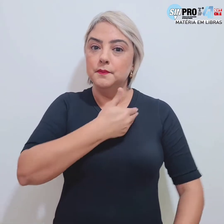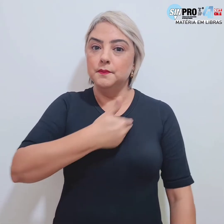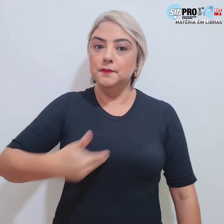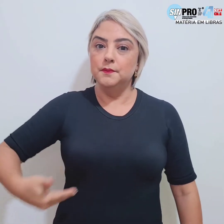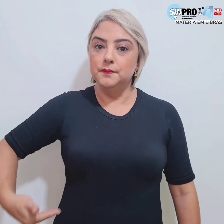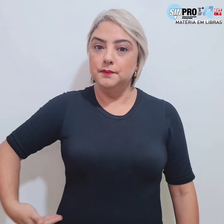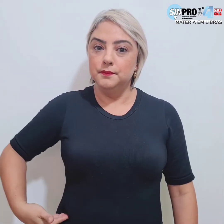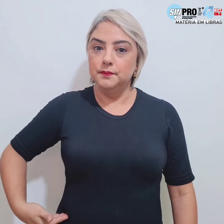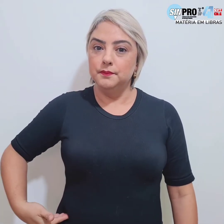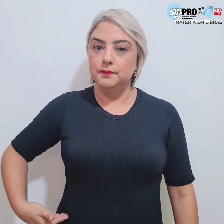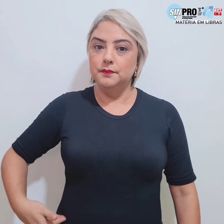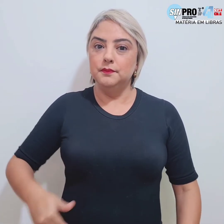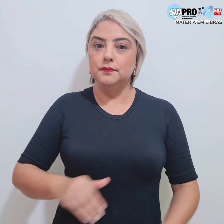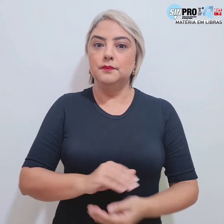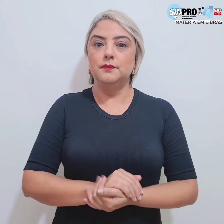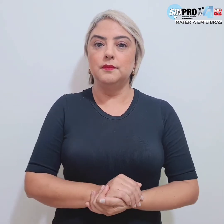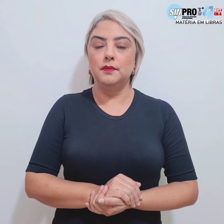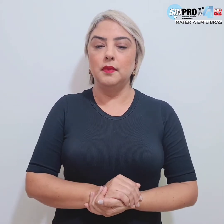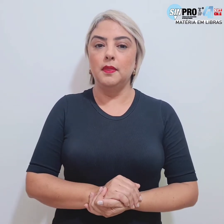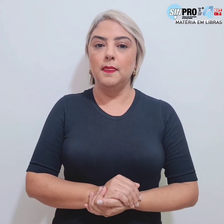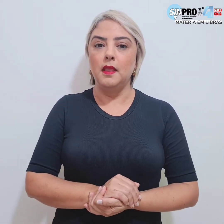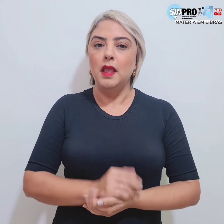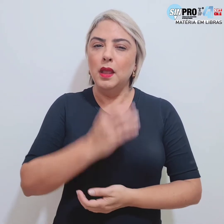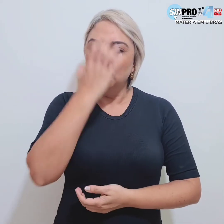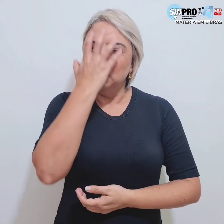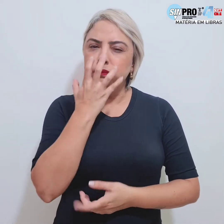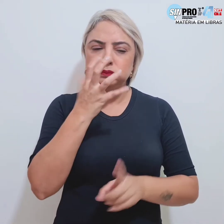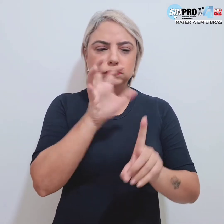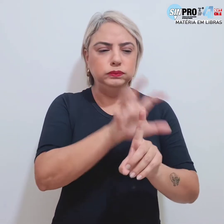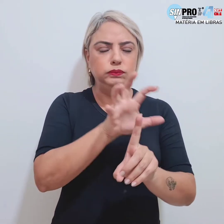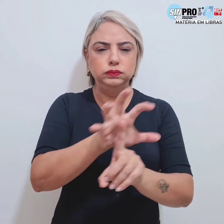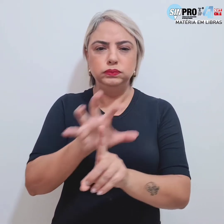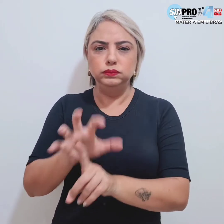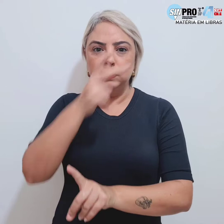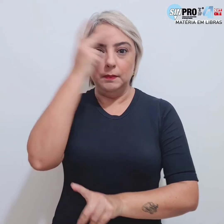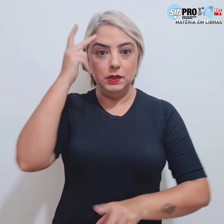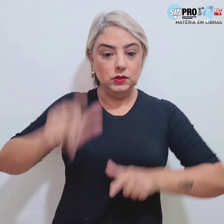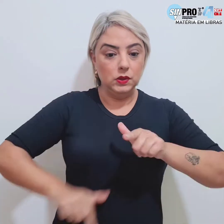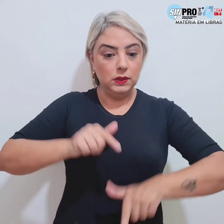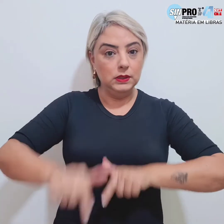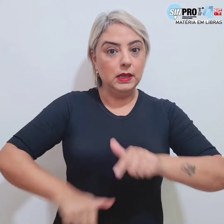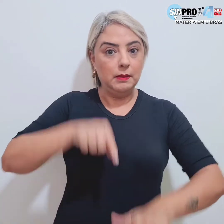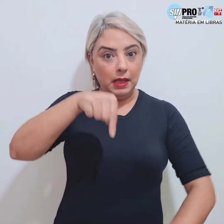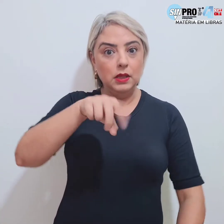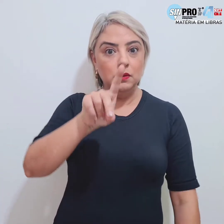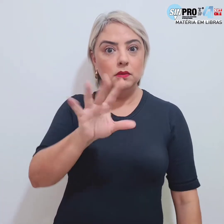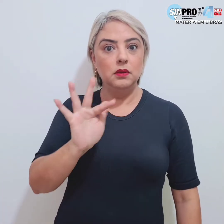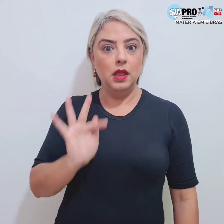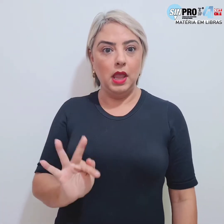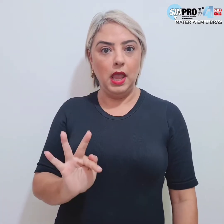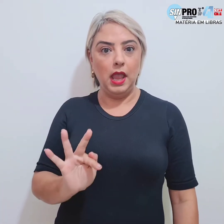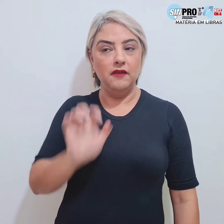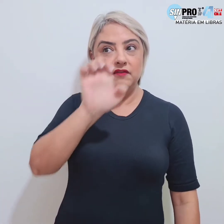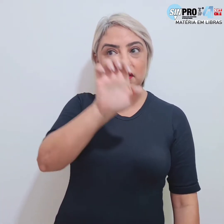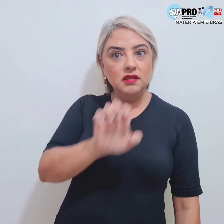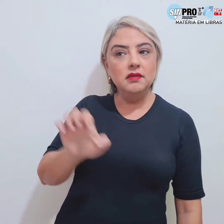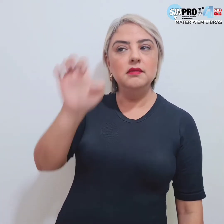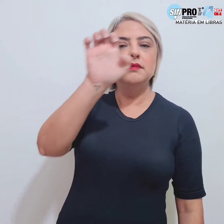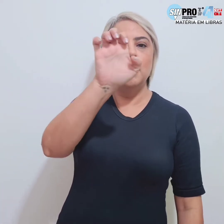públicos, com sérios ataques aos servidores do Distrito Federal, de estados, municípios